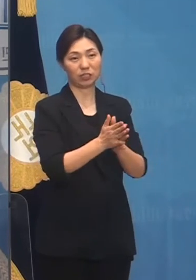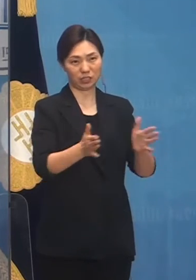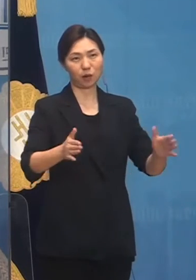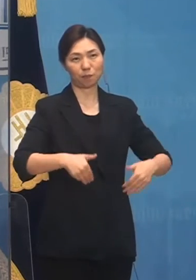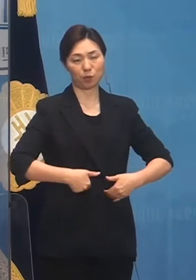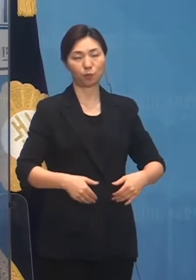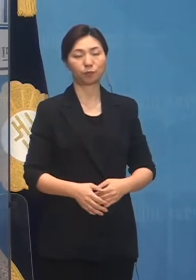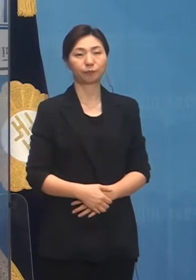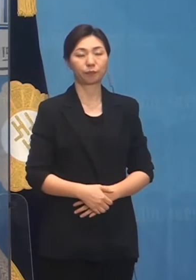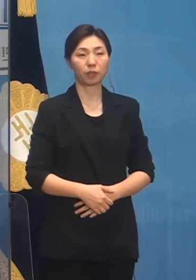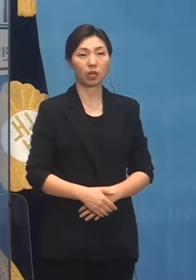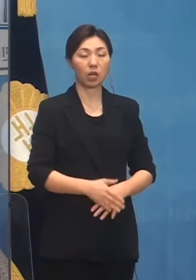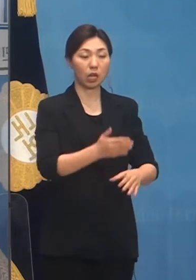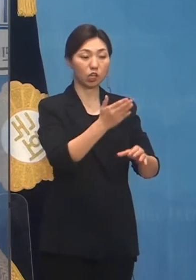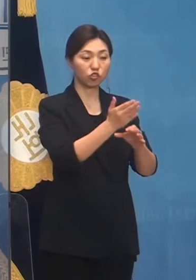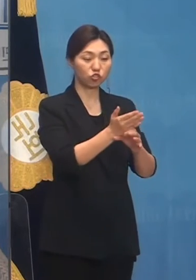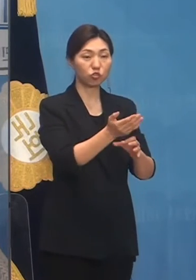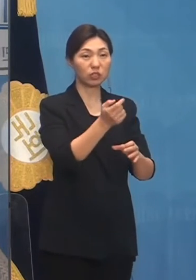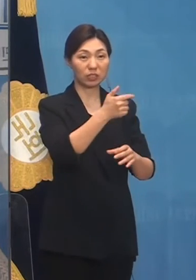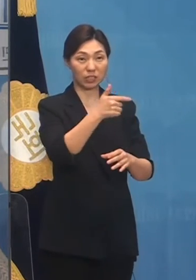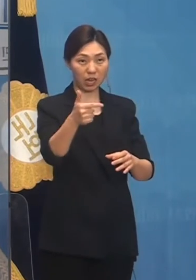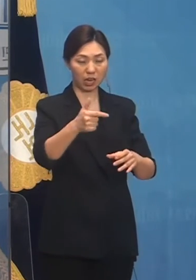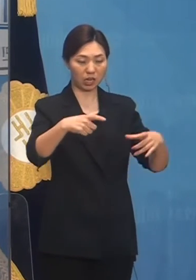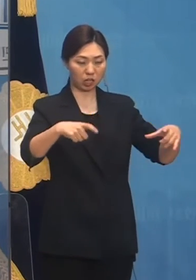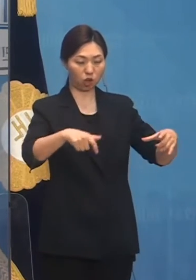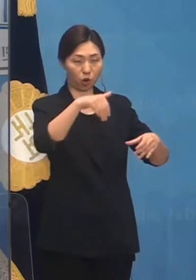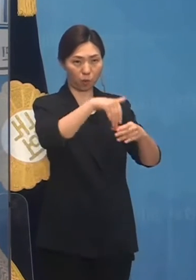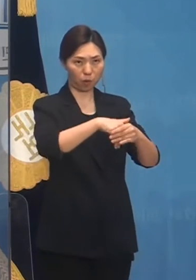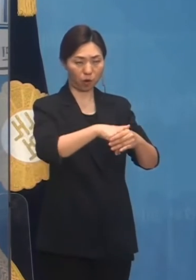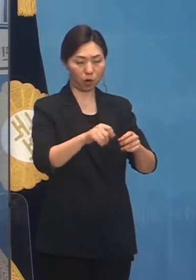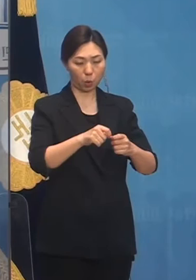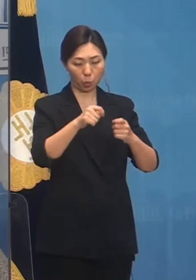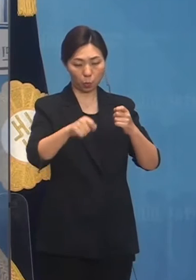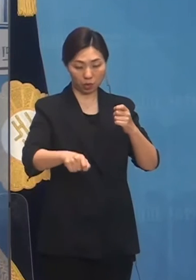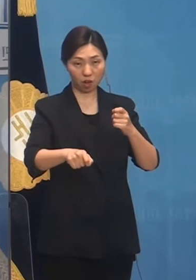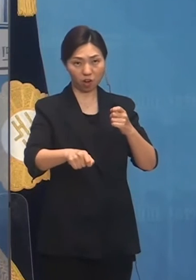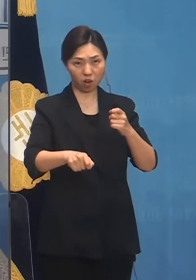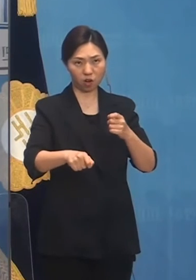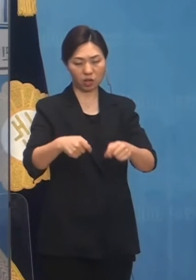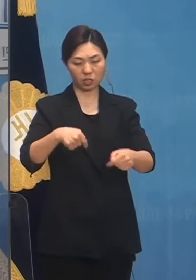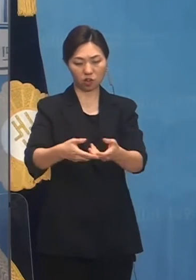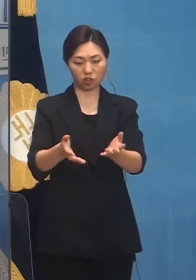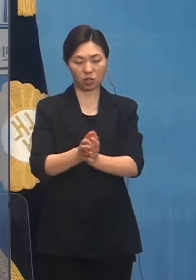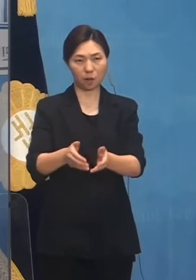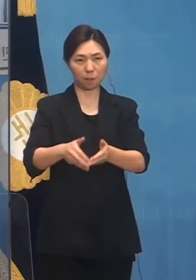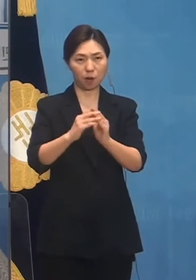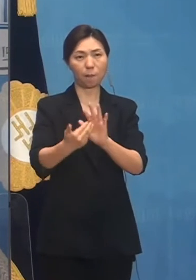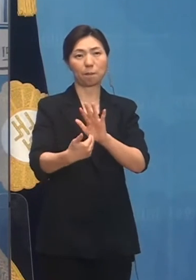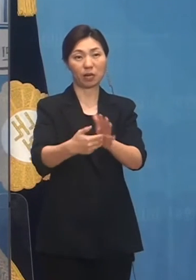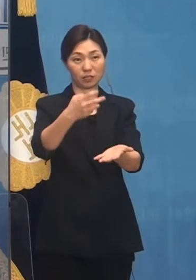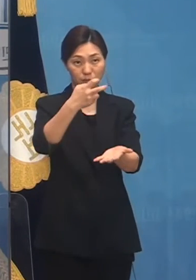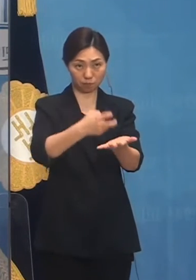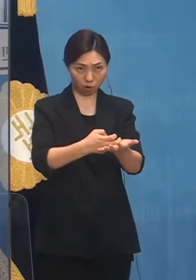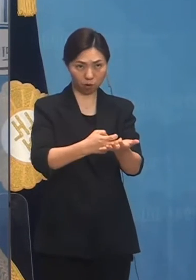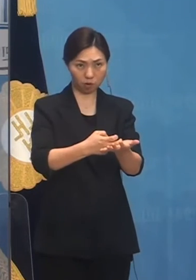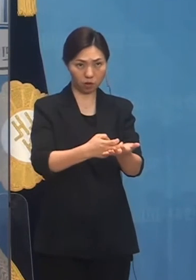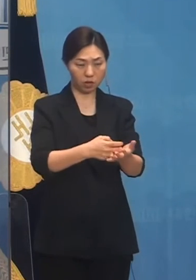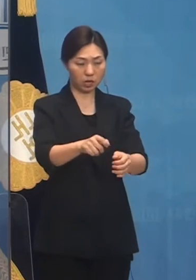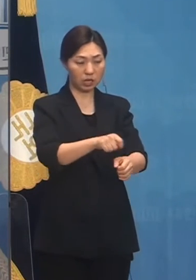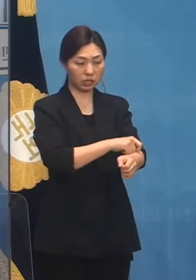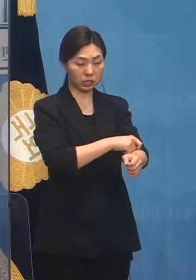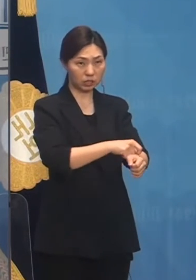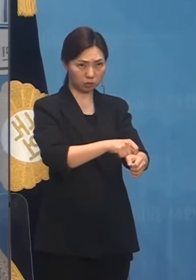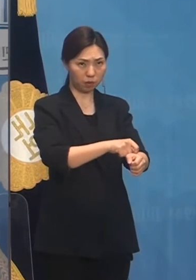기초의회 중대선거구제법, 위성정당방지법 등 정치개혁법안 정계특위